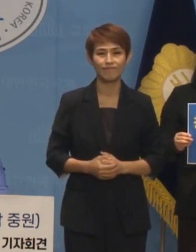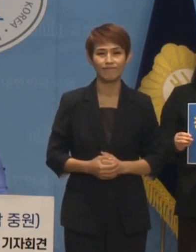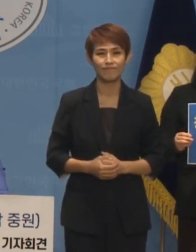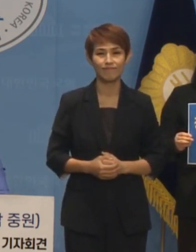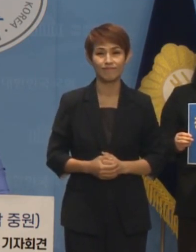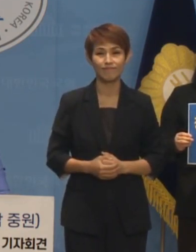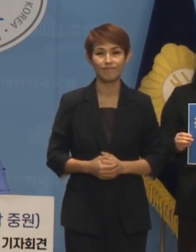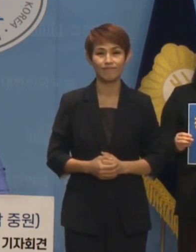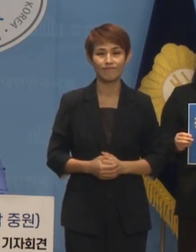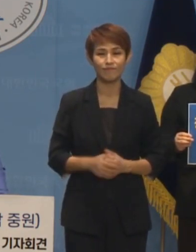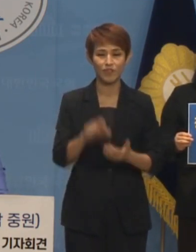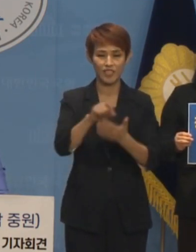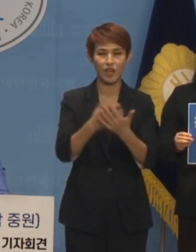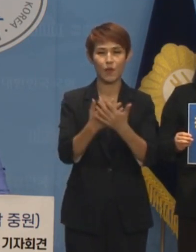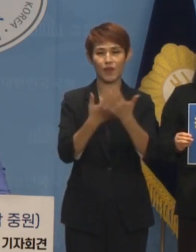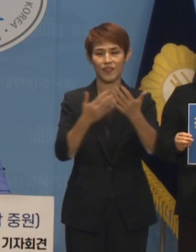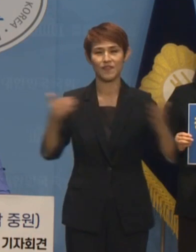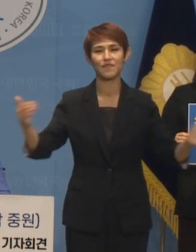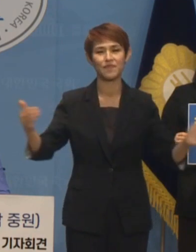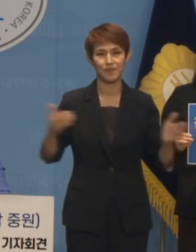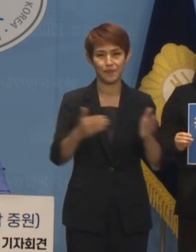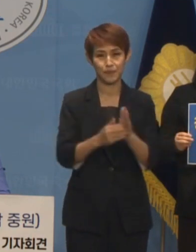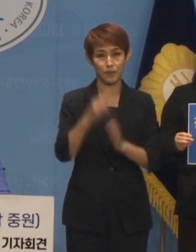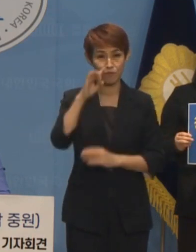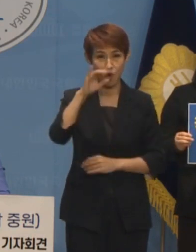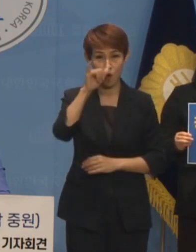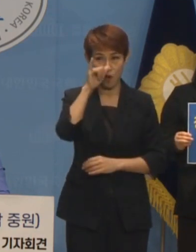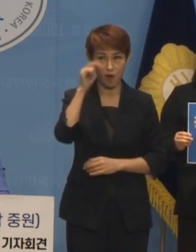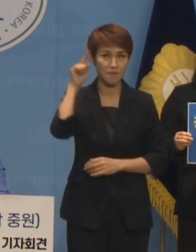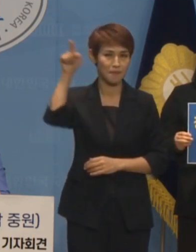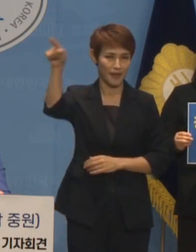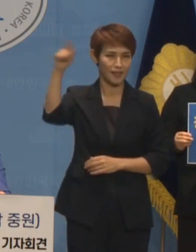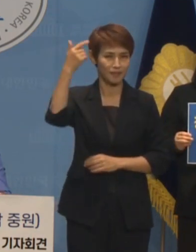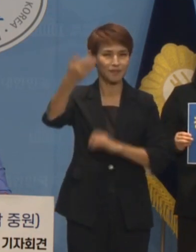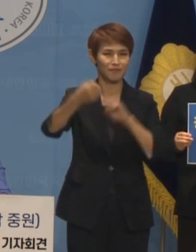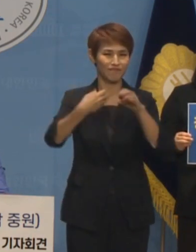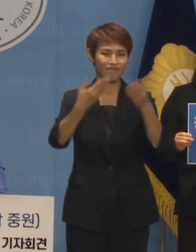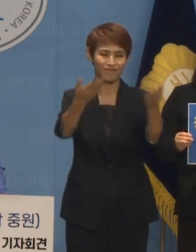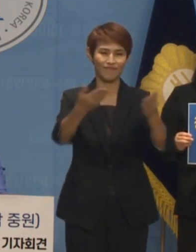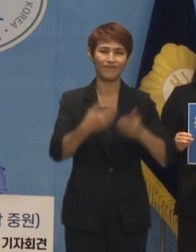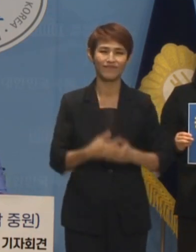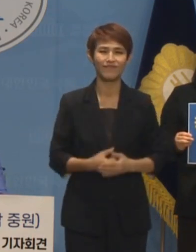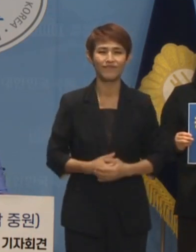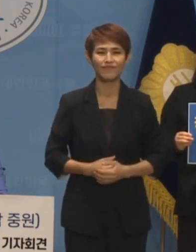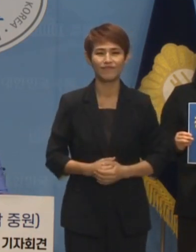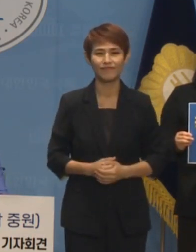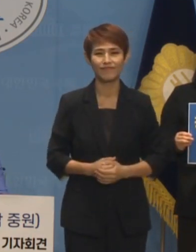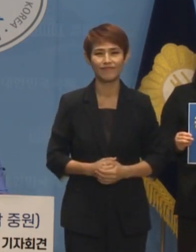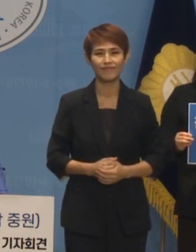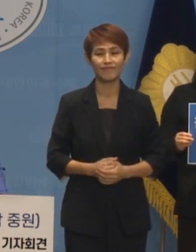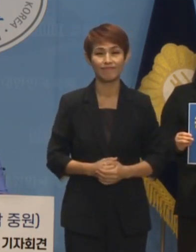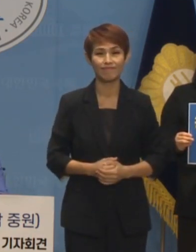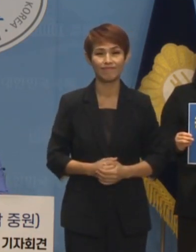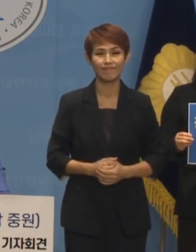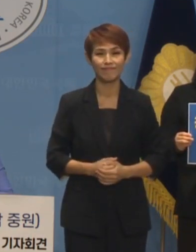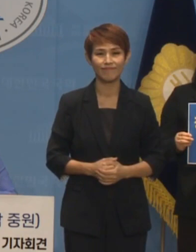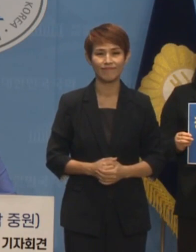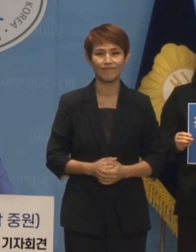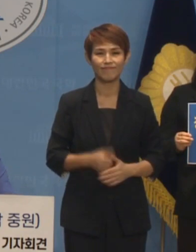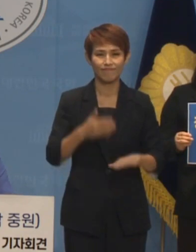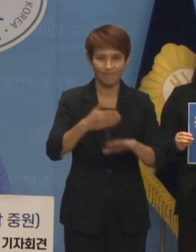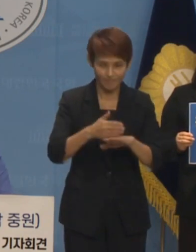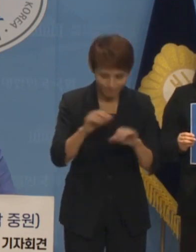네, 이상으로 기자회견을 마치고 질문은 바깥에서 준비한 대로 받도록 하겠습니다. 네,